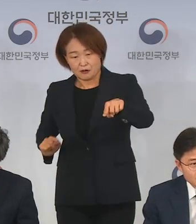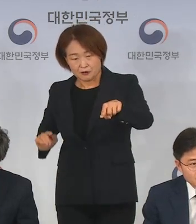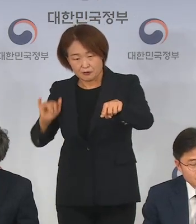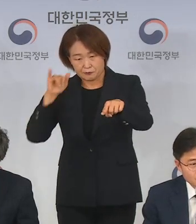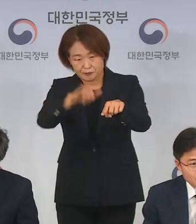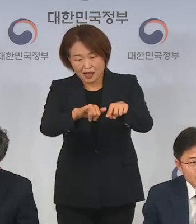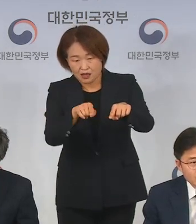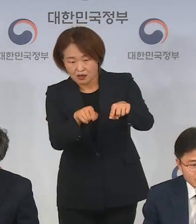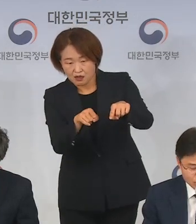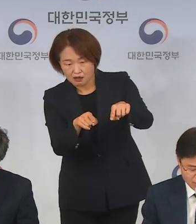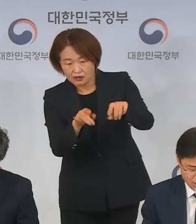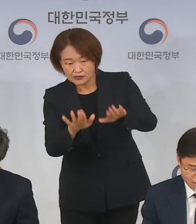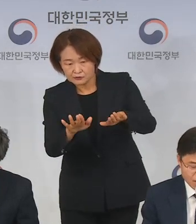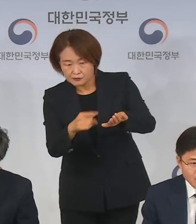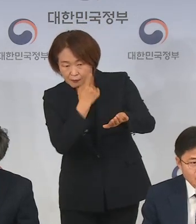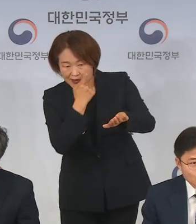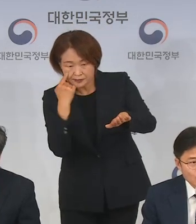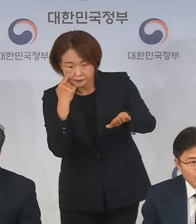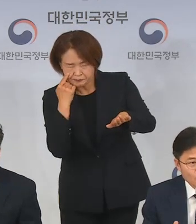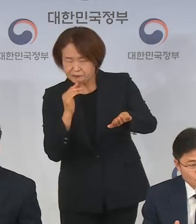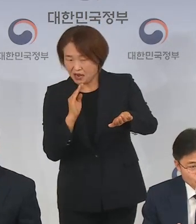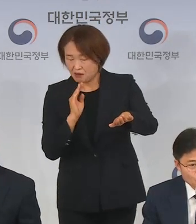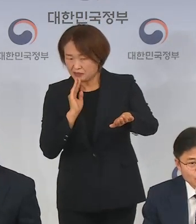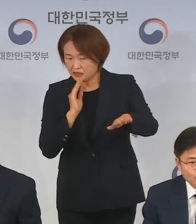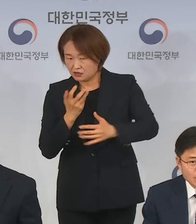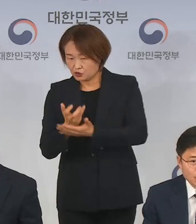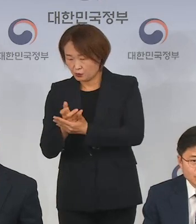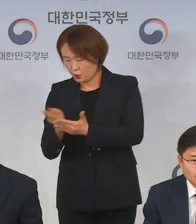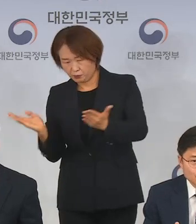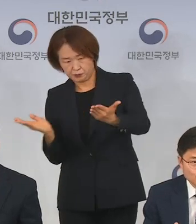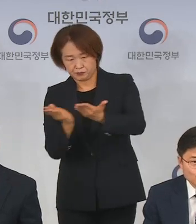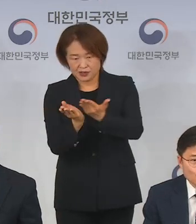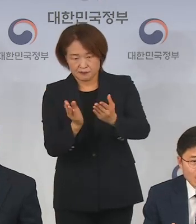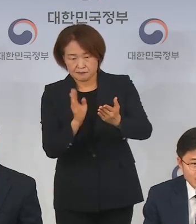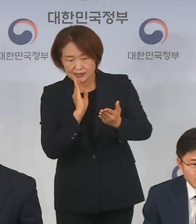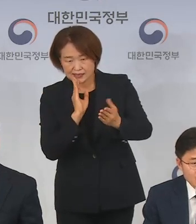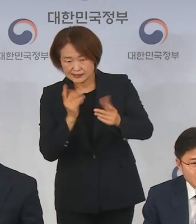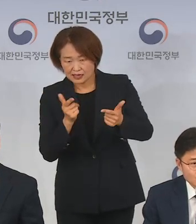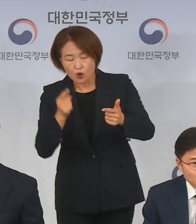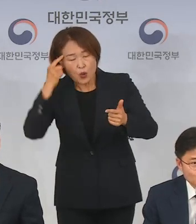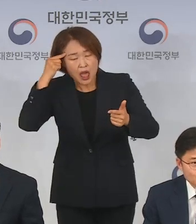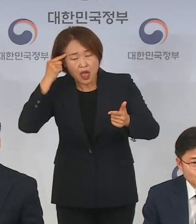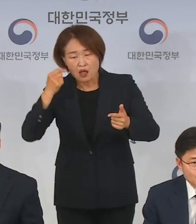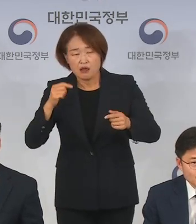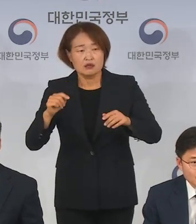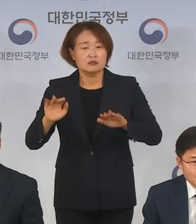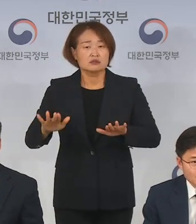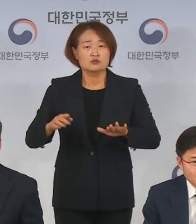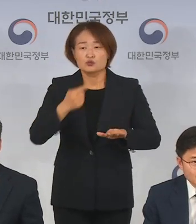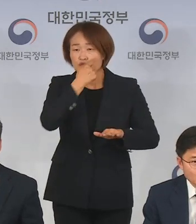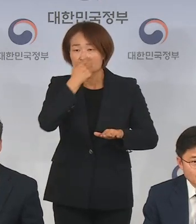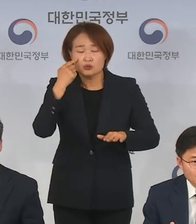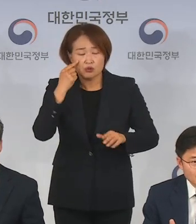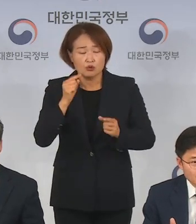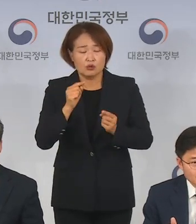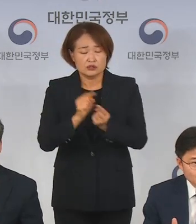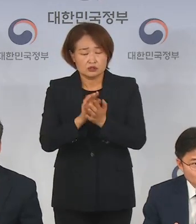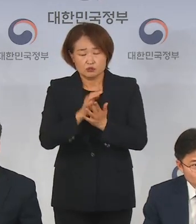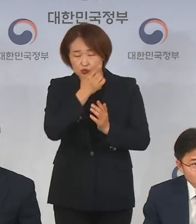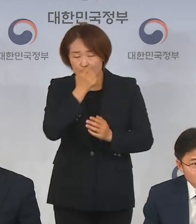있는 기회이기 때문에 그동안의 검토 결과 중에 저희들이 눈으로 확인해야 되는 부분들을